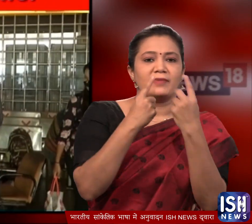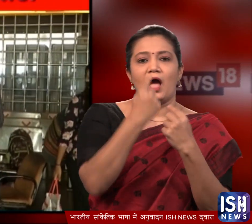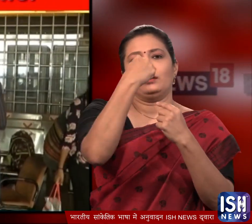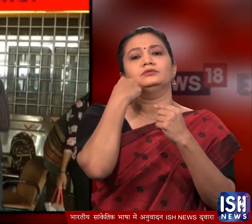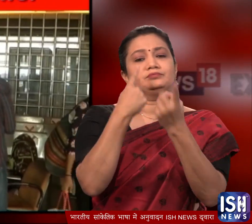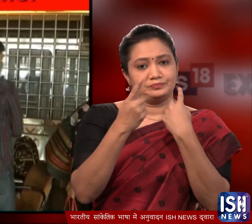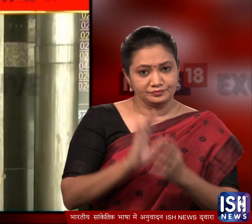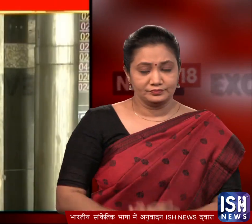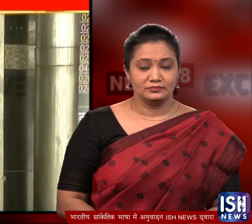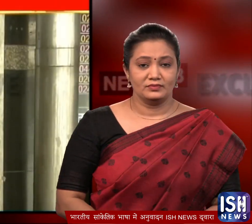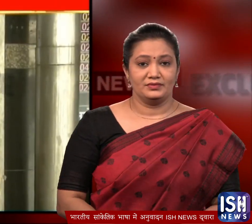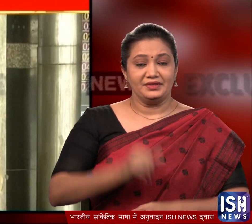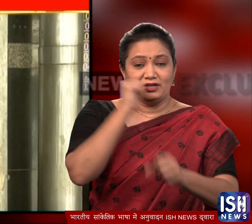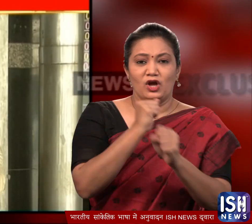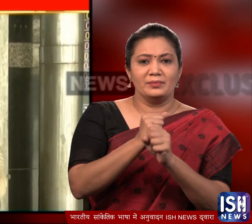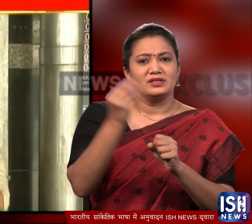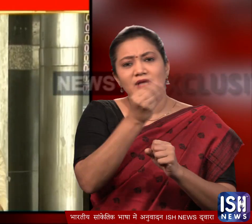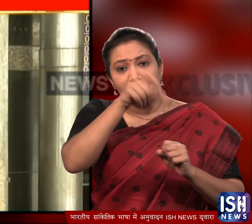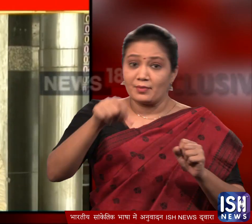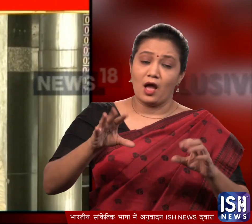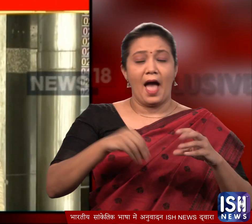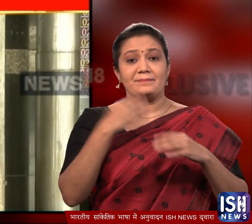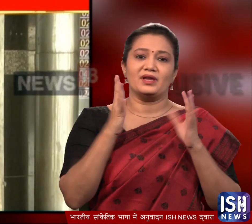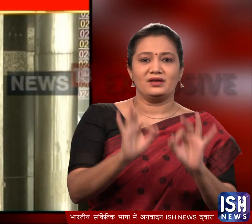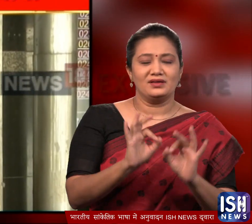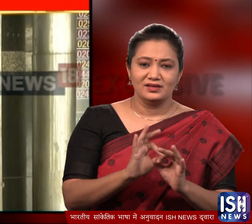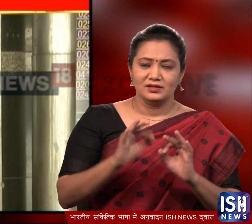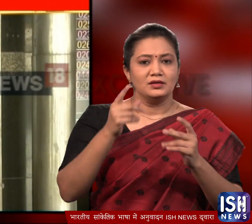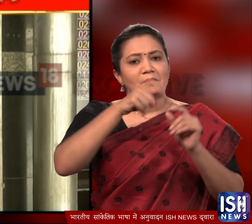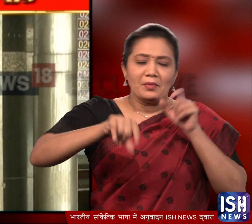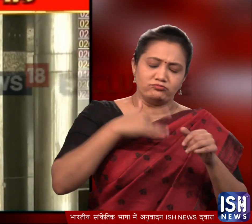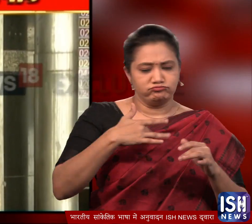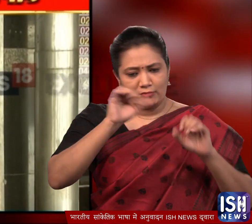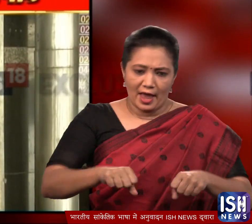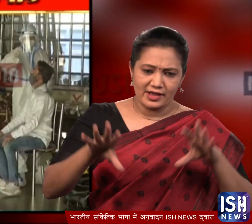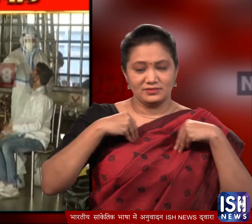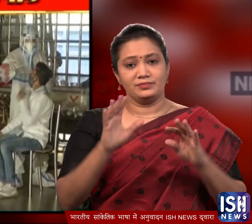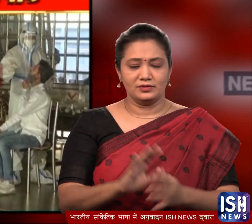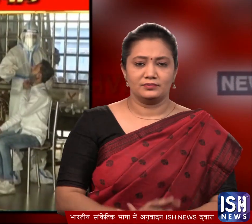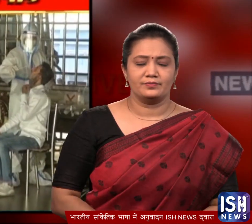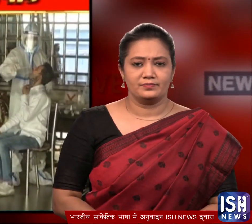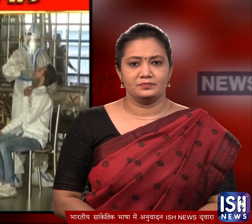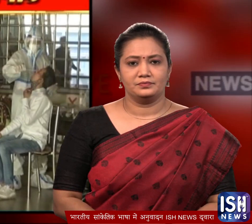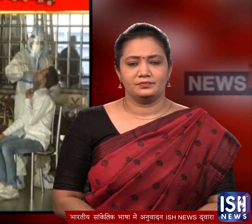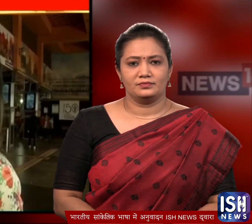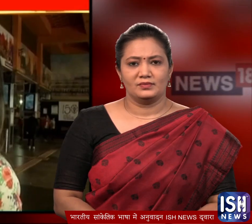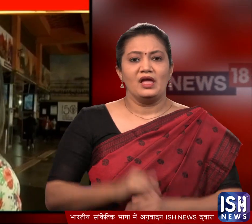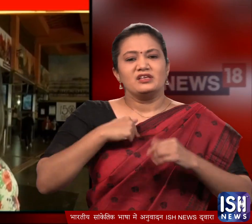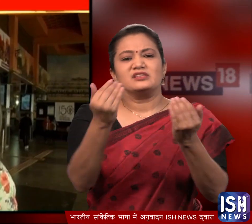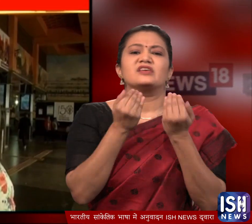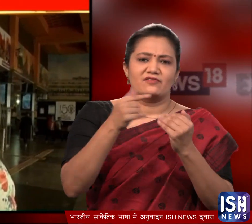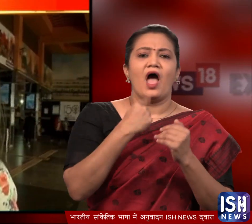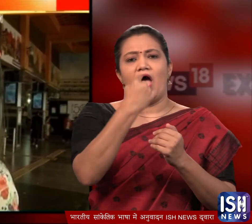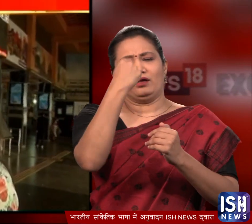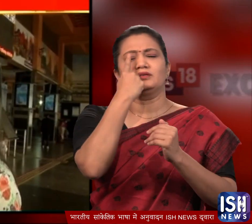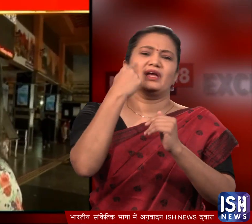की जा रही है। सरकार के इस कदम से कुछ लोग तो बेहद खुश नजर आए और उन्होंने खुद आगे बढ़कर कोरोना की जांच करवाई।